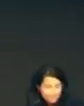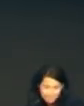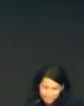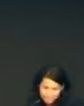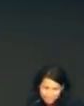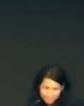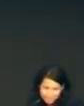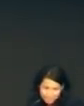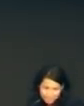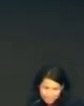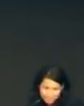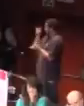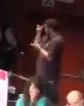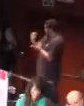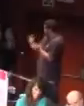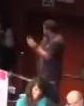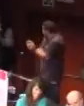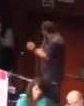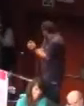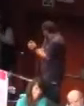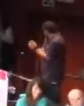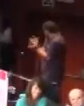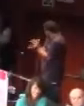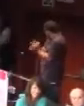Vamos a ver, tú vives eso, en un pueblo pequeñito.